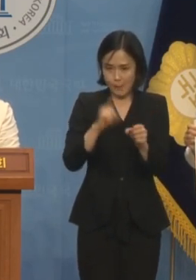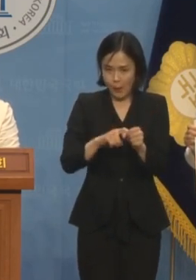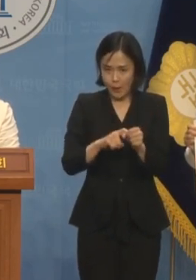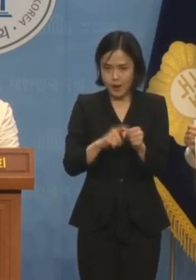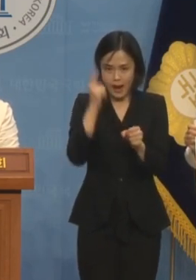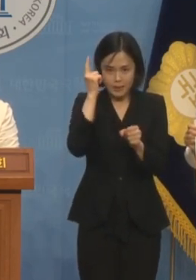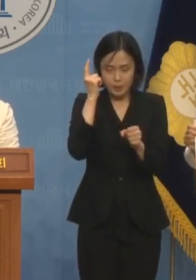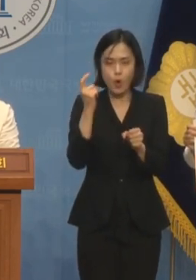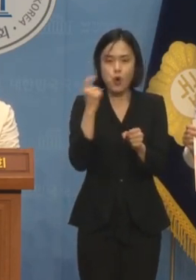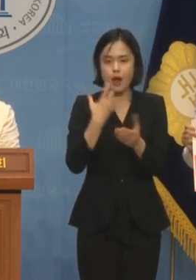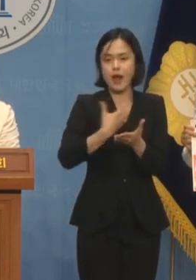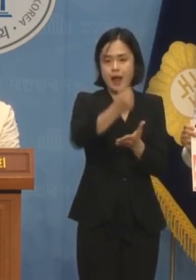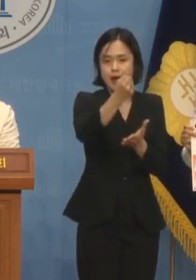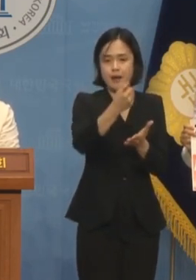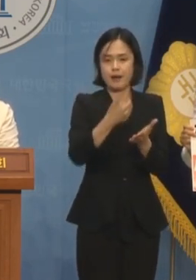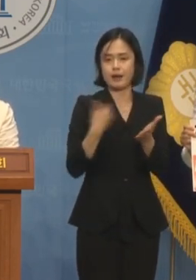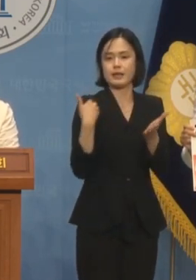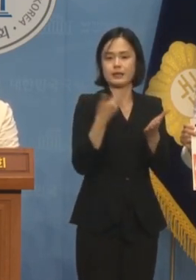국방비서,